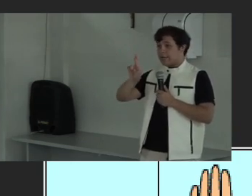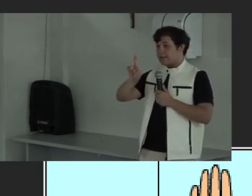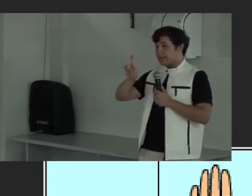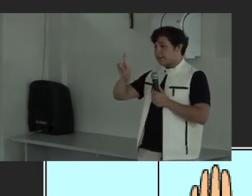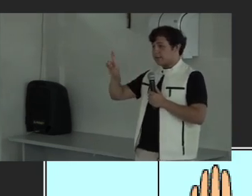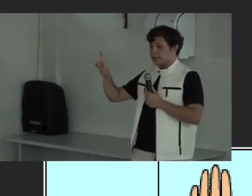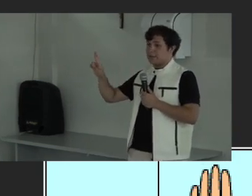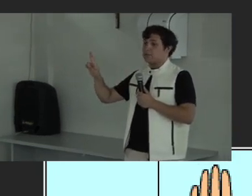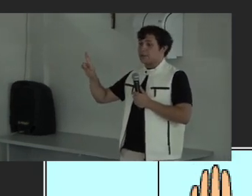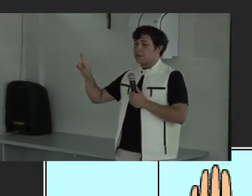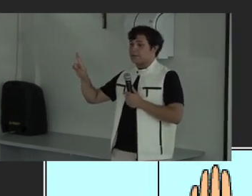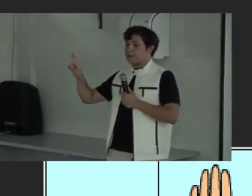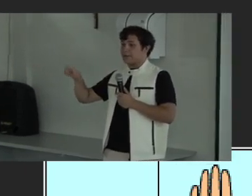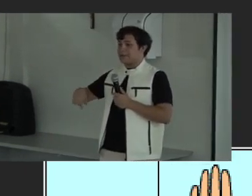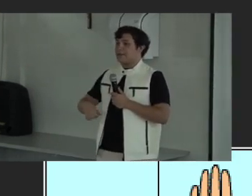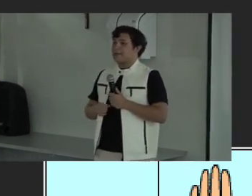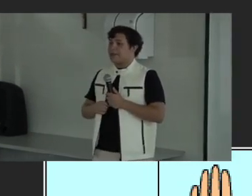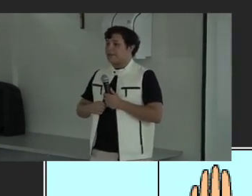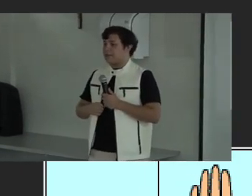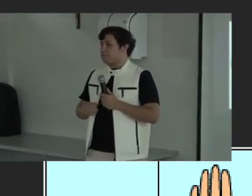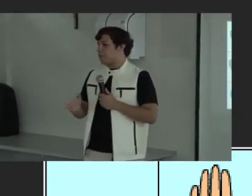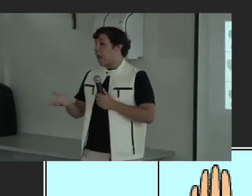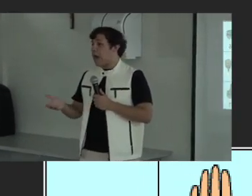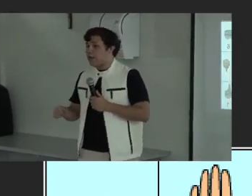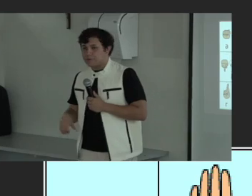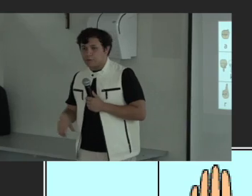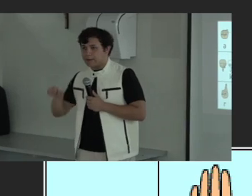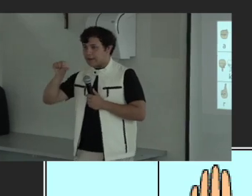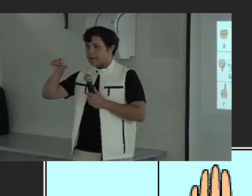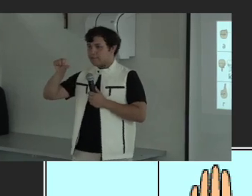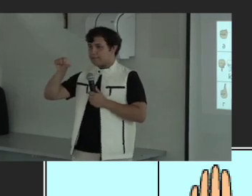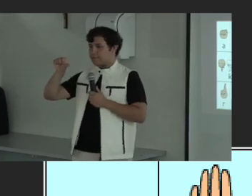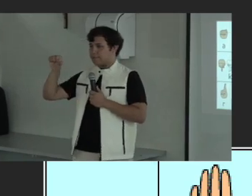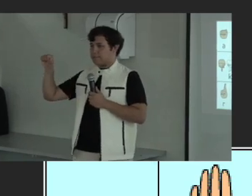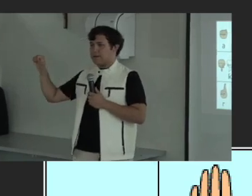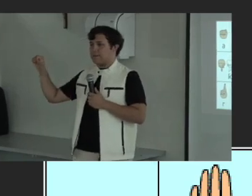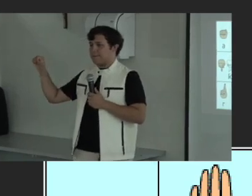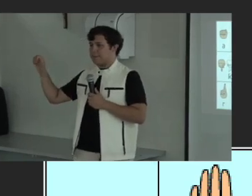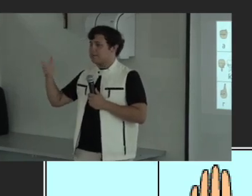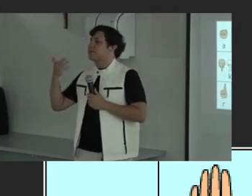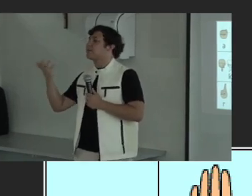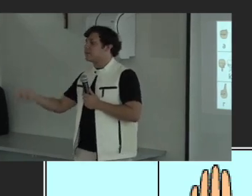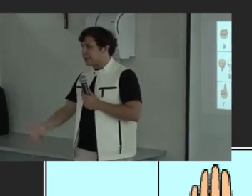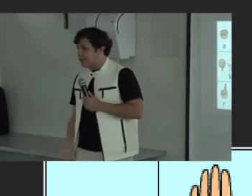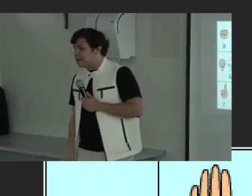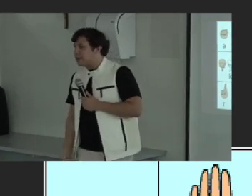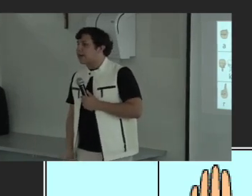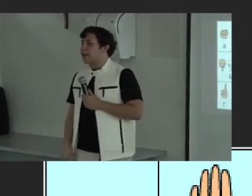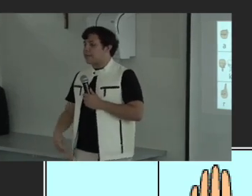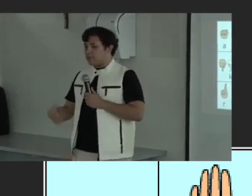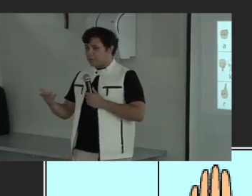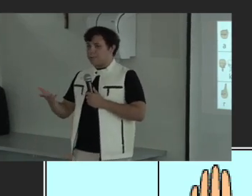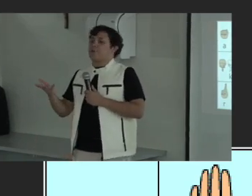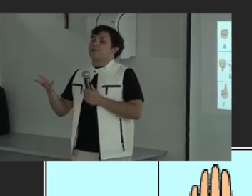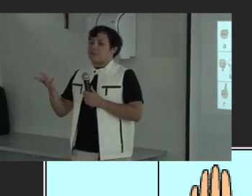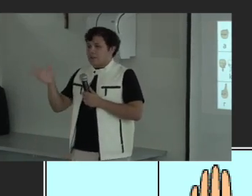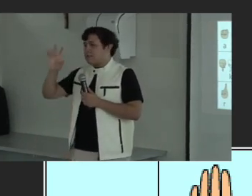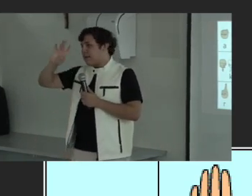R, doble R. A, doble A, etcétera. Cada nombre puede tener a